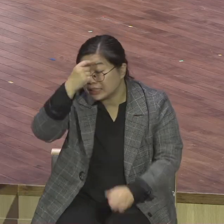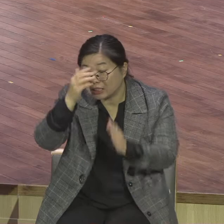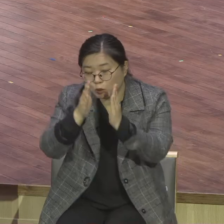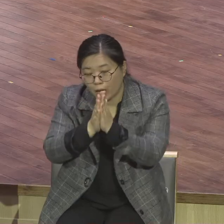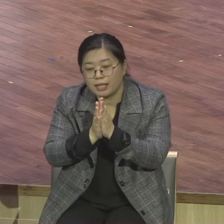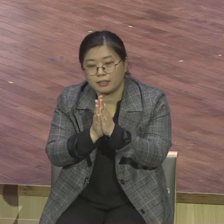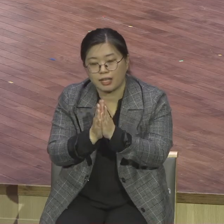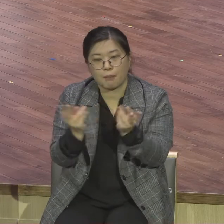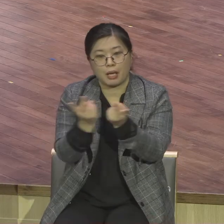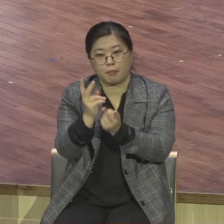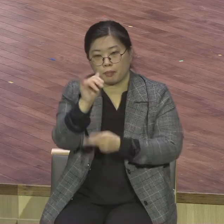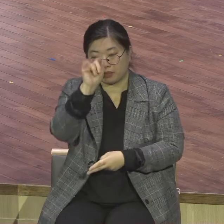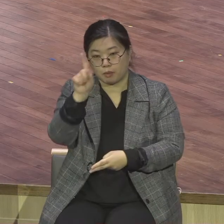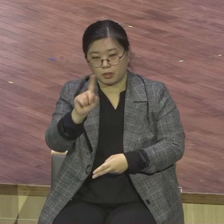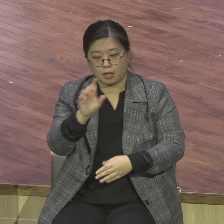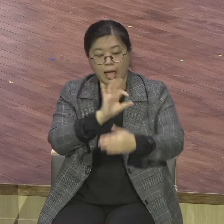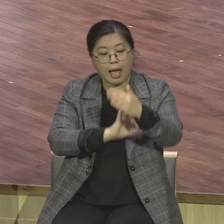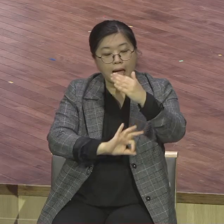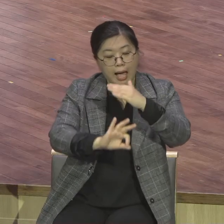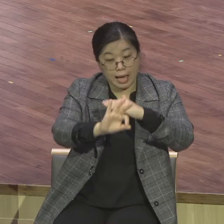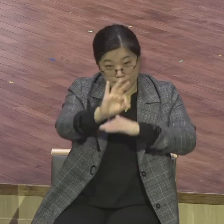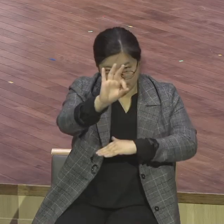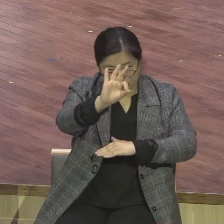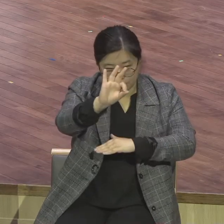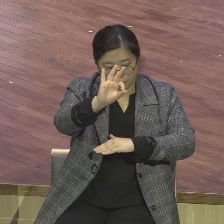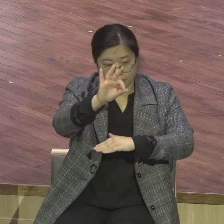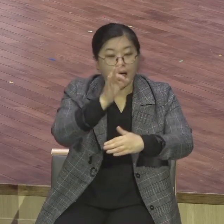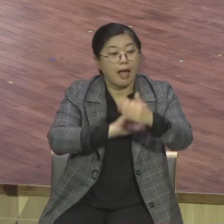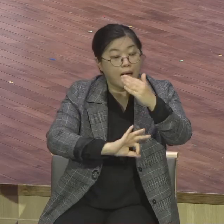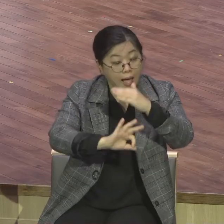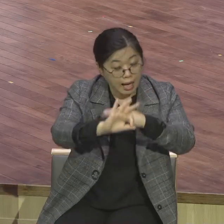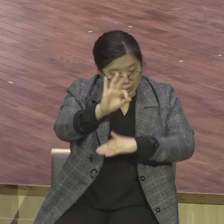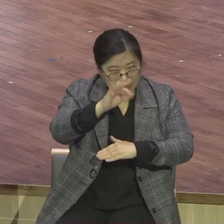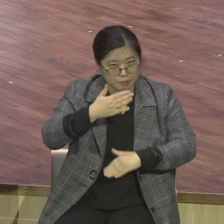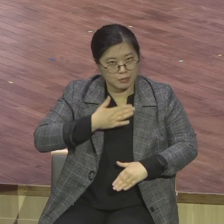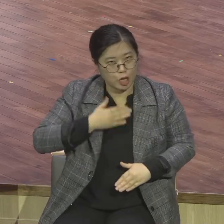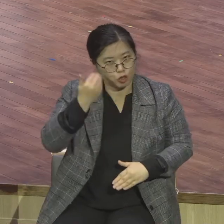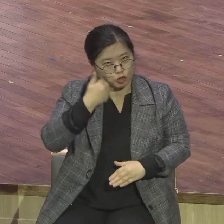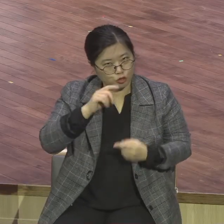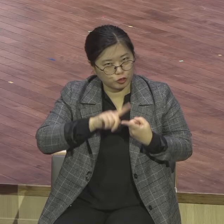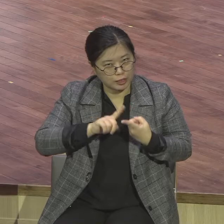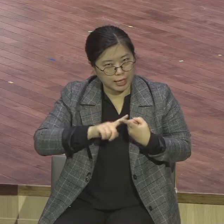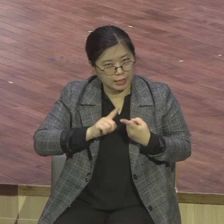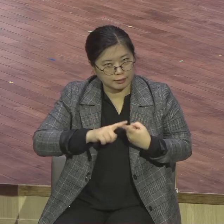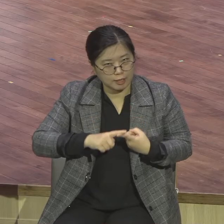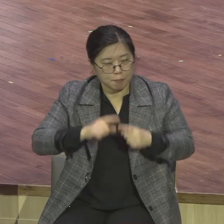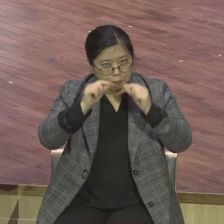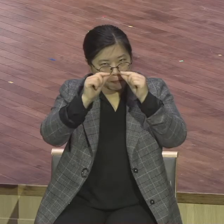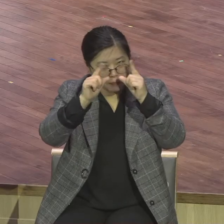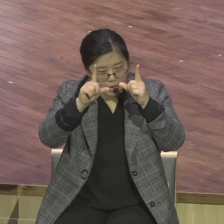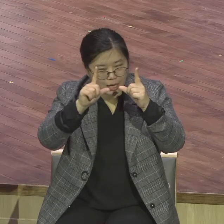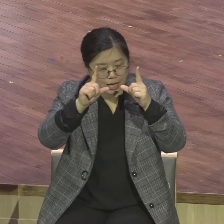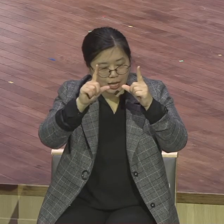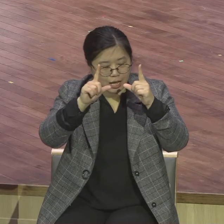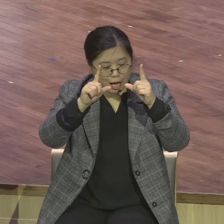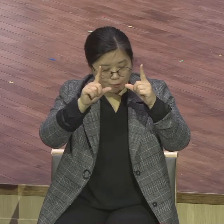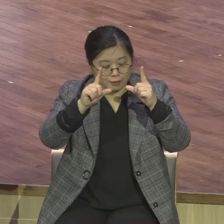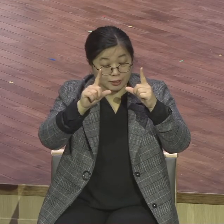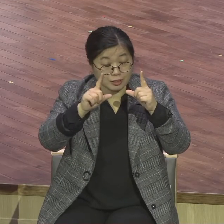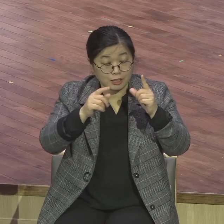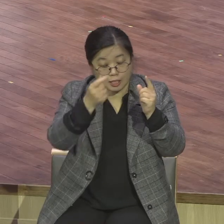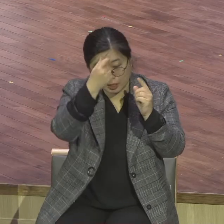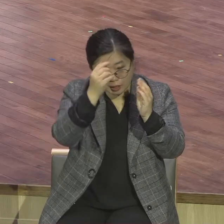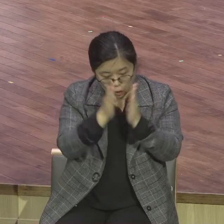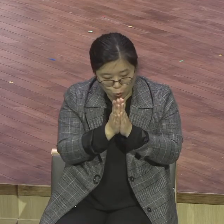치유에 위한 깊은 기도의 시간을 그렇게 가지는 정복자의 기도. 이렇게 24